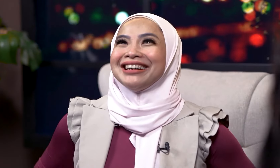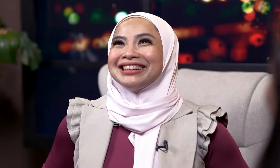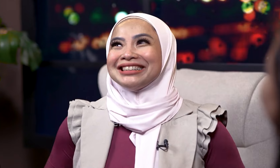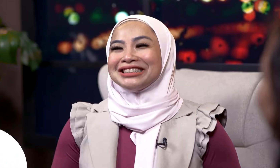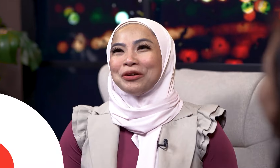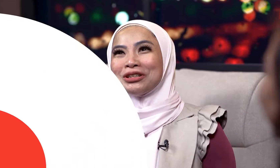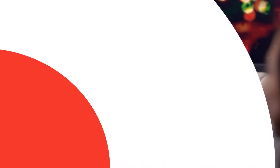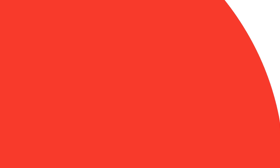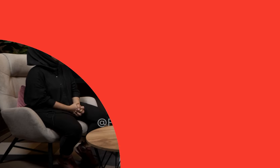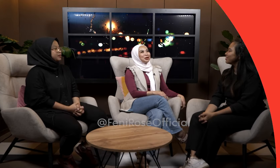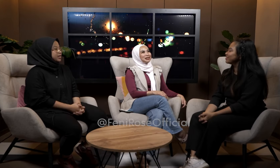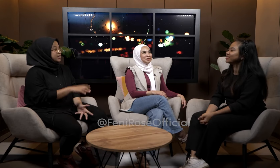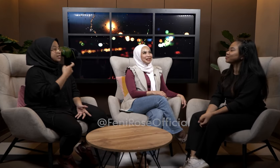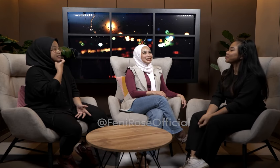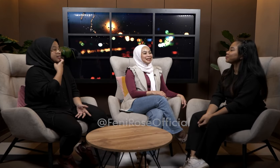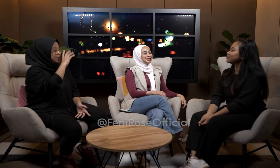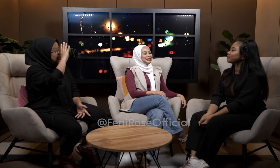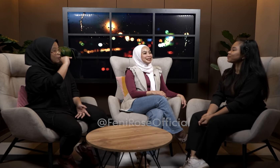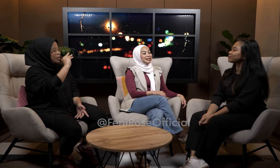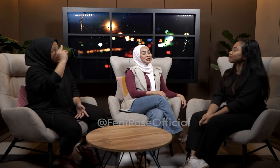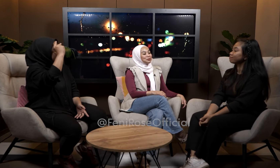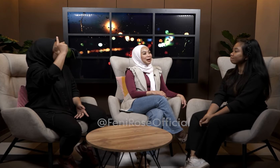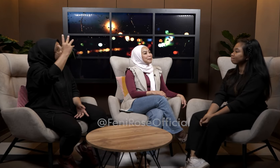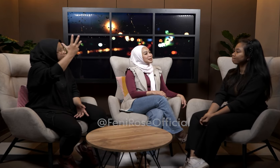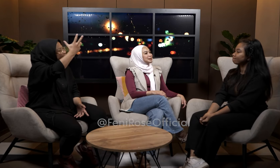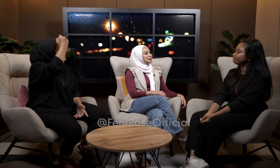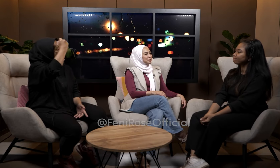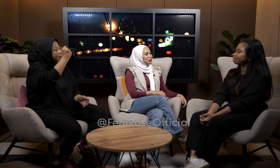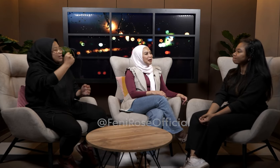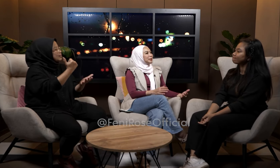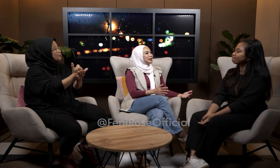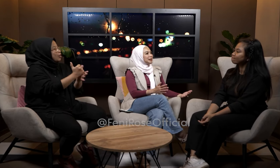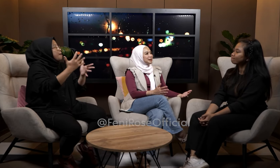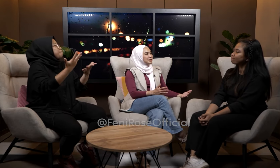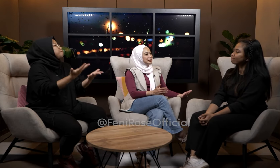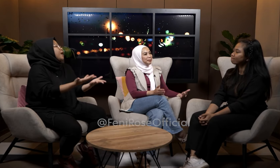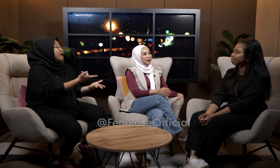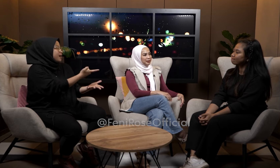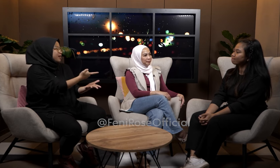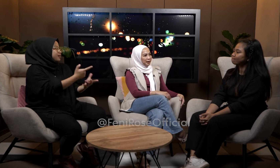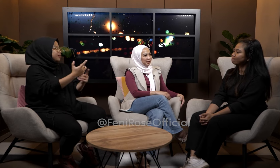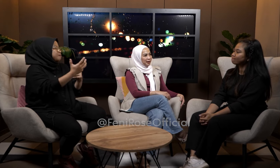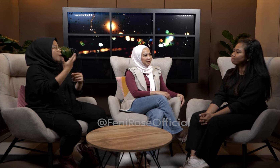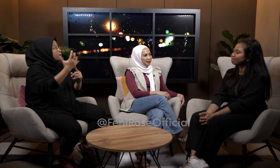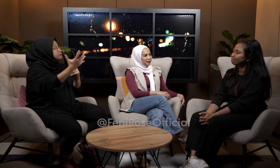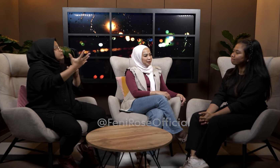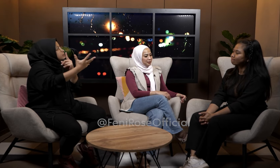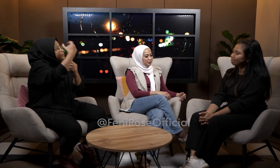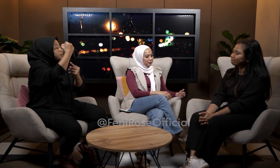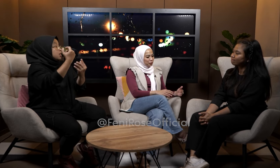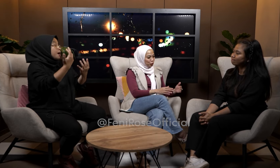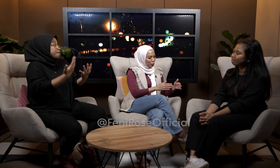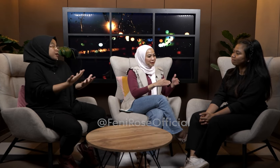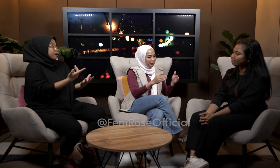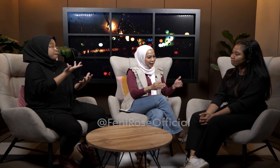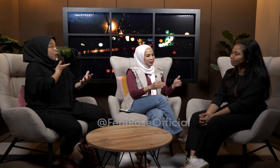kontennya Siti Boleh tahu gak cita-cita Siti itu apa sih sebetulnya apa yang ingin dicapai Apakah juru bahasa isyarat